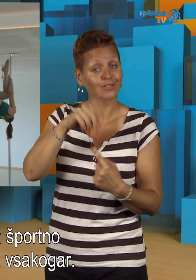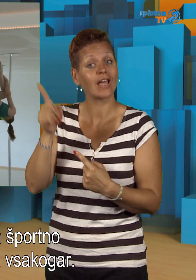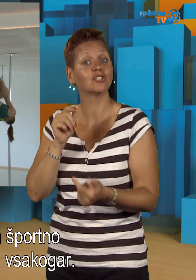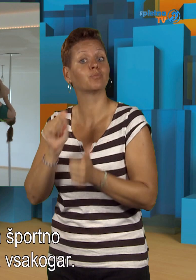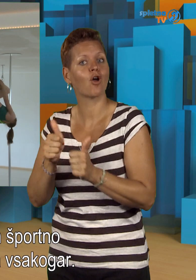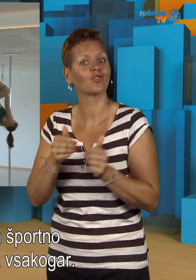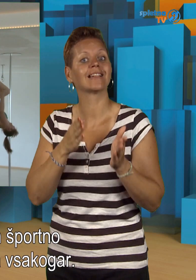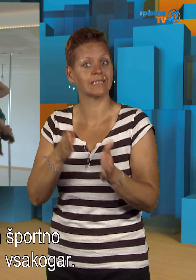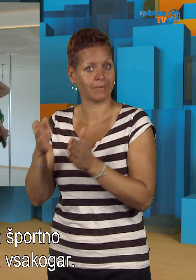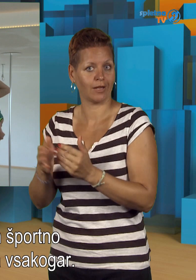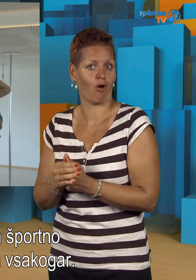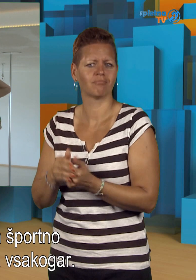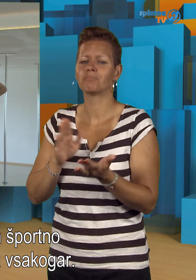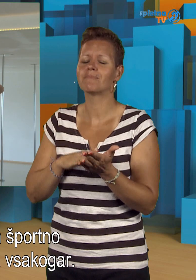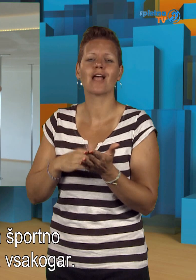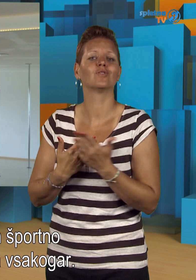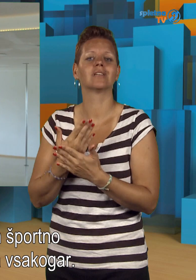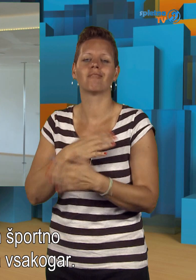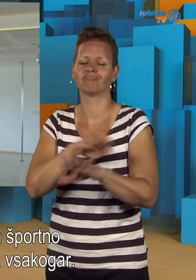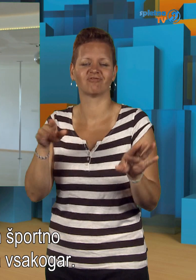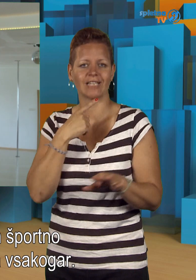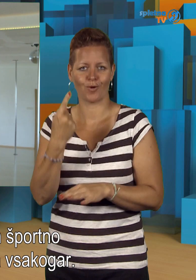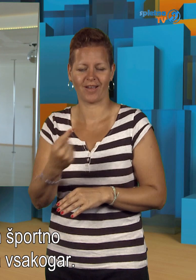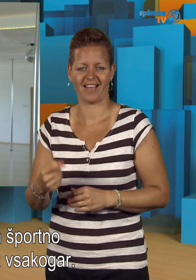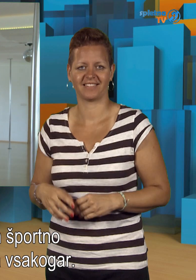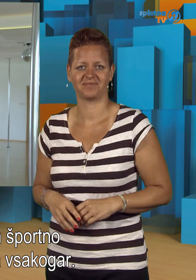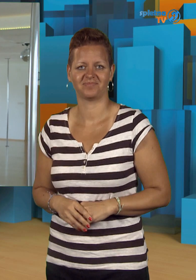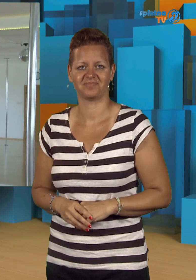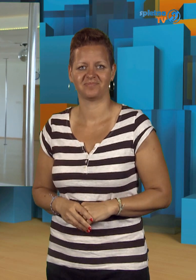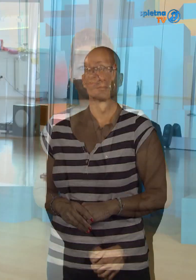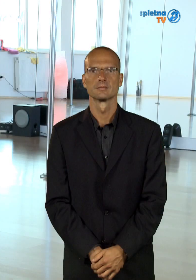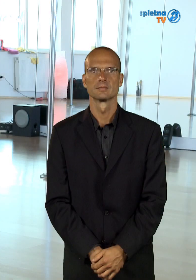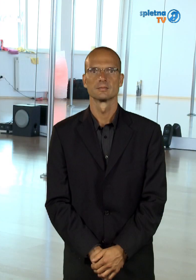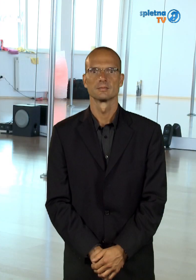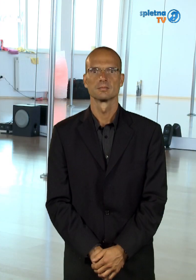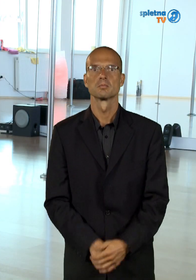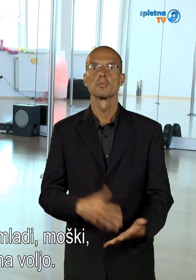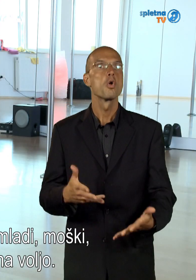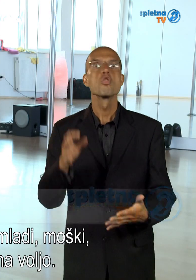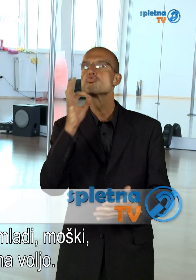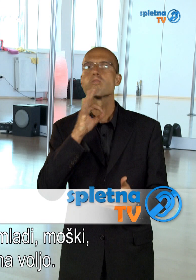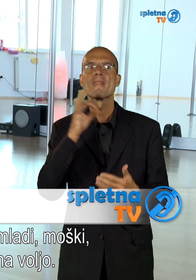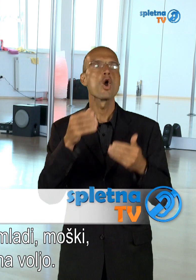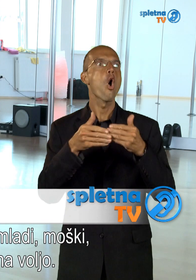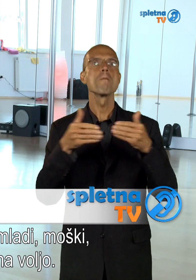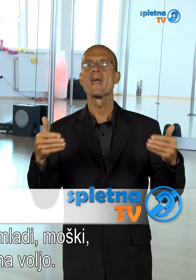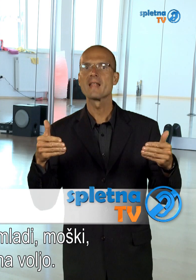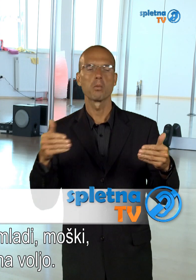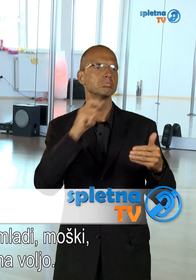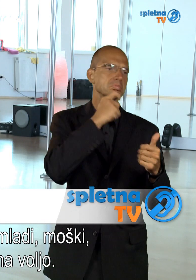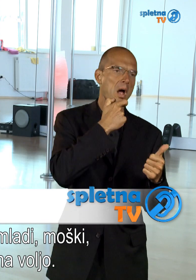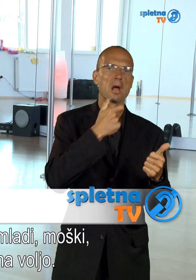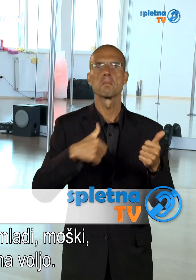priljubljeno plesno in športno disciplino, primerno za vsakogar. Ni nekih omejitev.